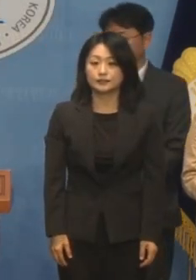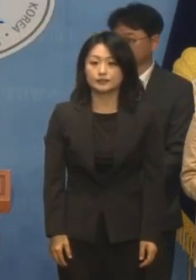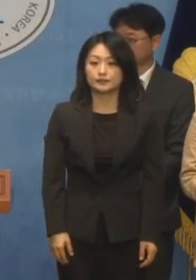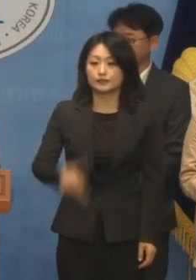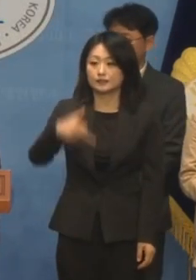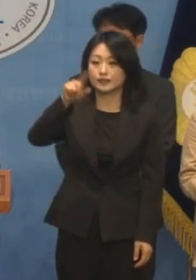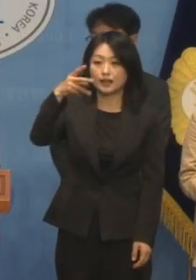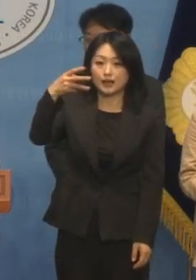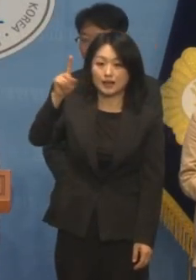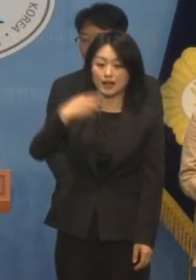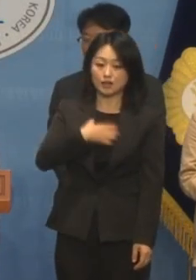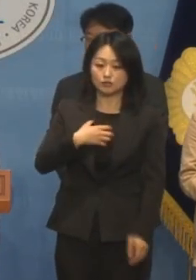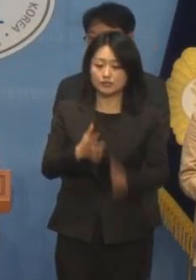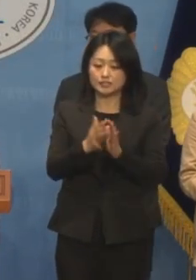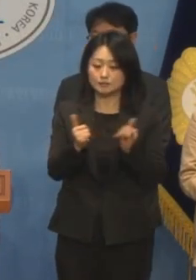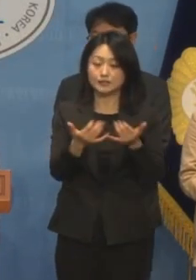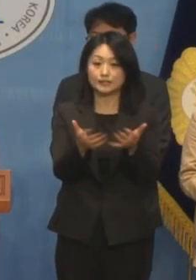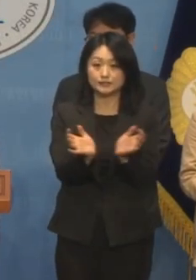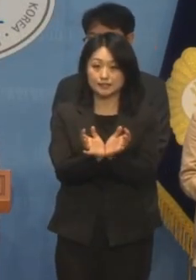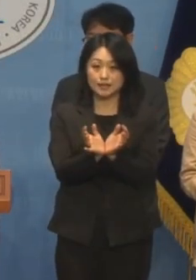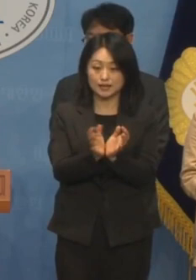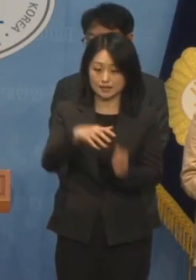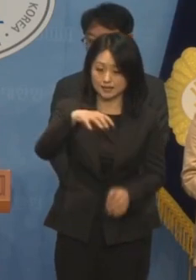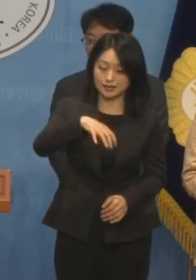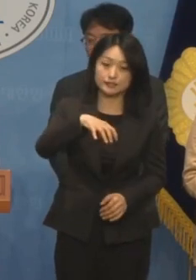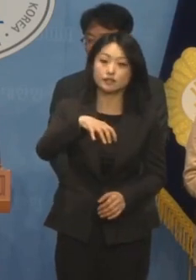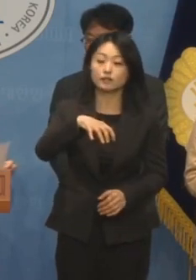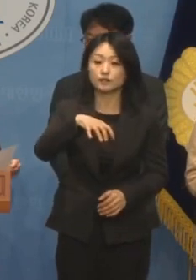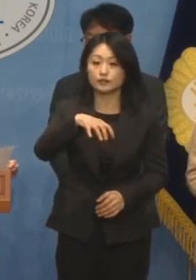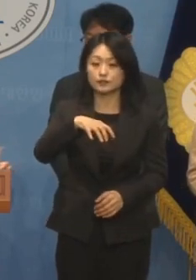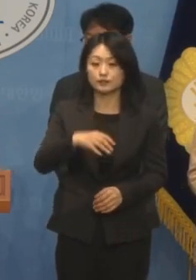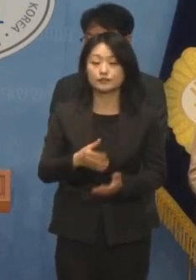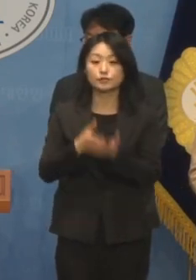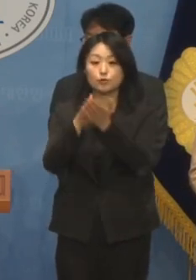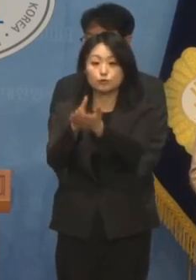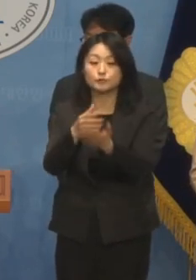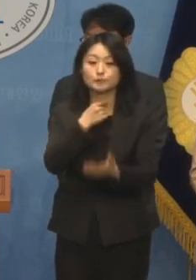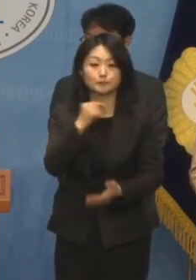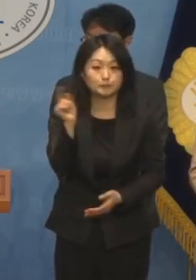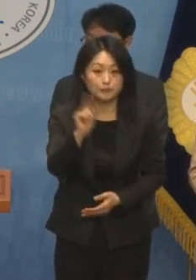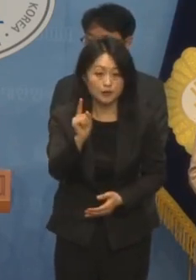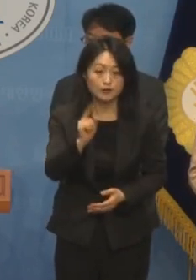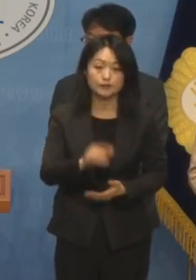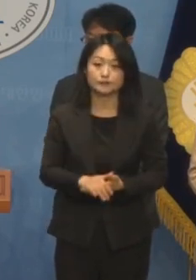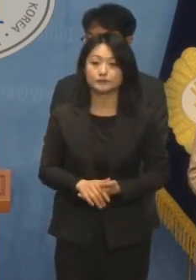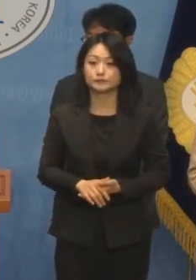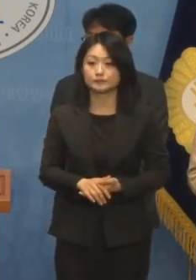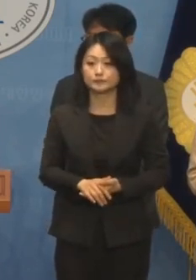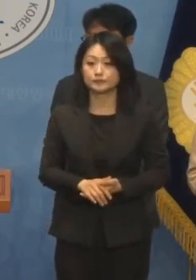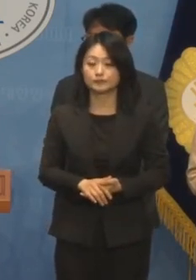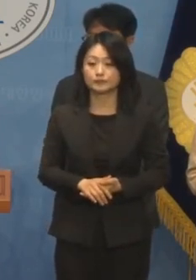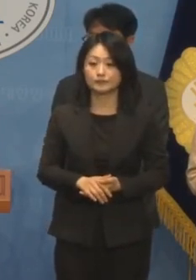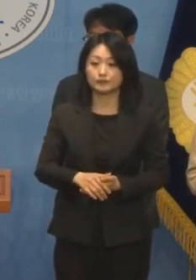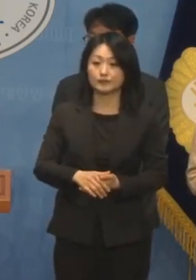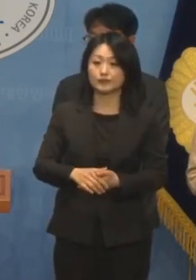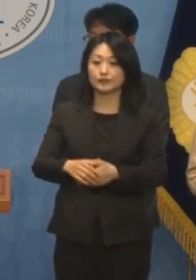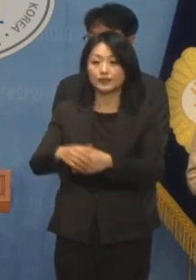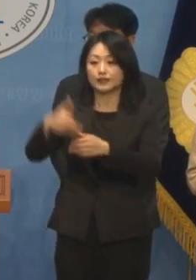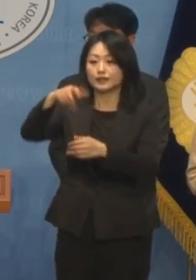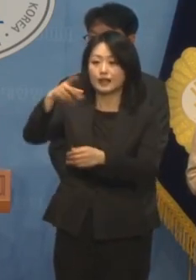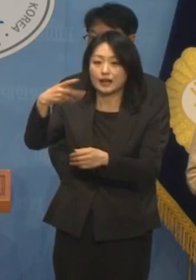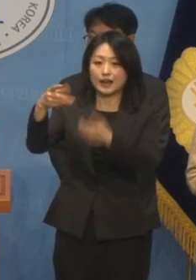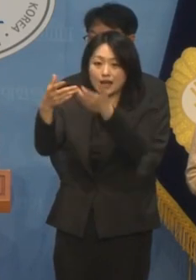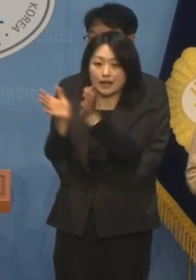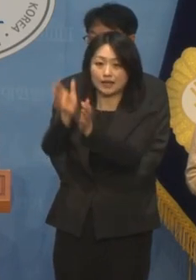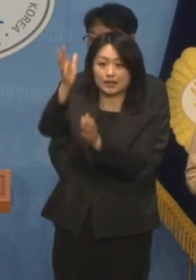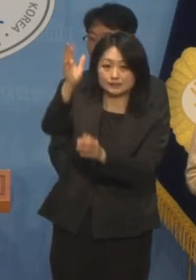카라를 걱정하는 시민 모임과 공동대책위원회는 다음을 요구합니다. 하나, 전진경 대표는 단체의